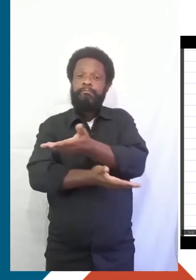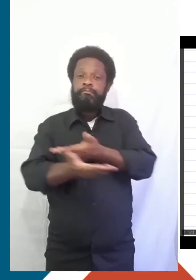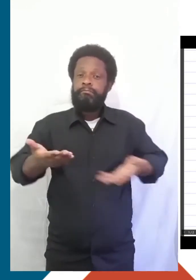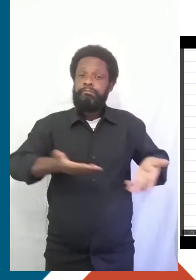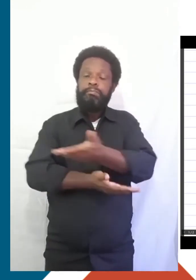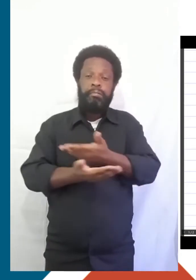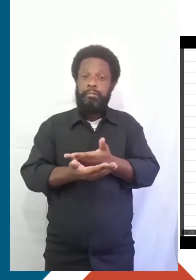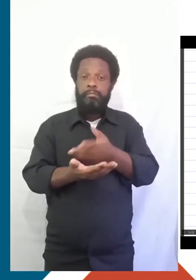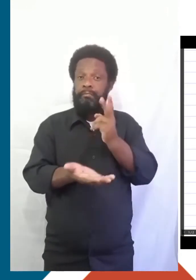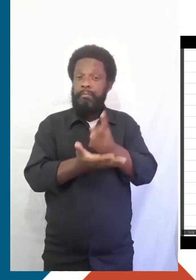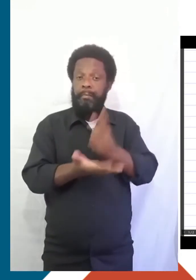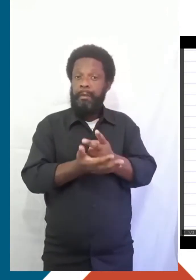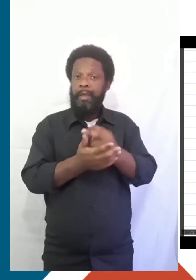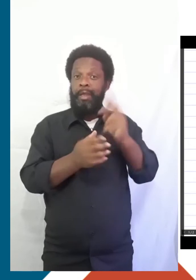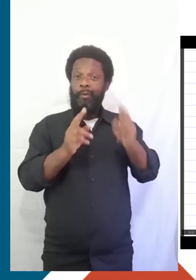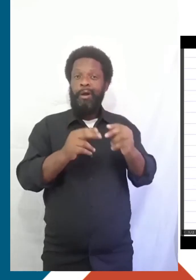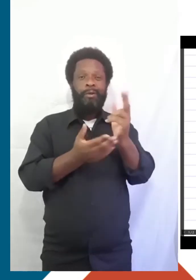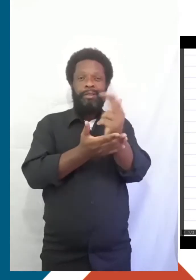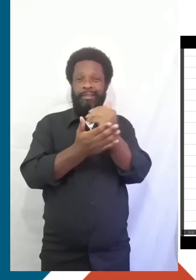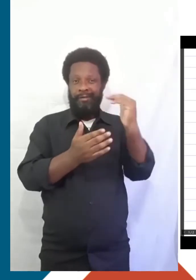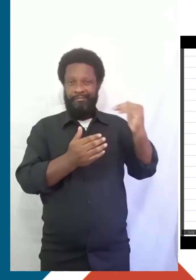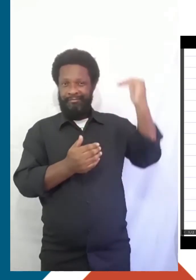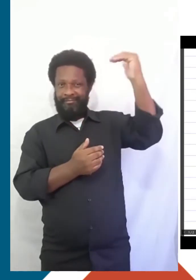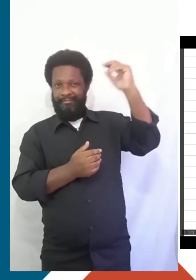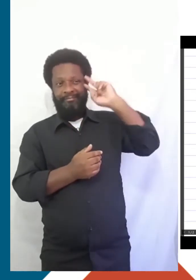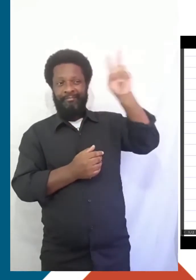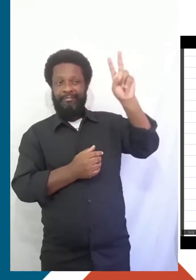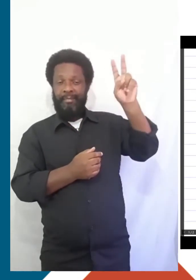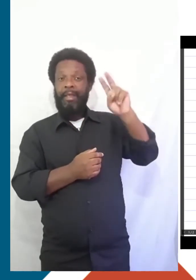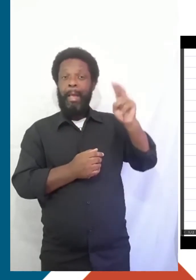E a interação é a mesma dali de cima.